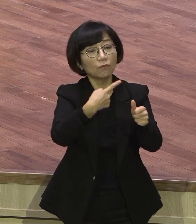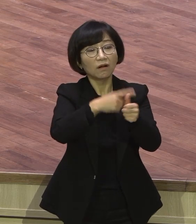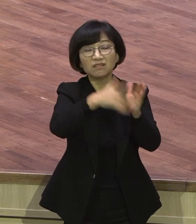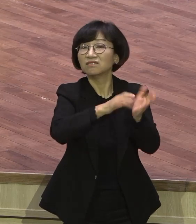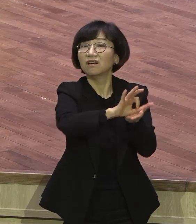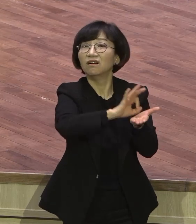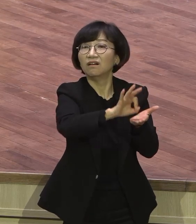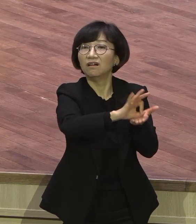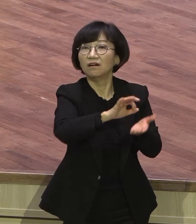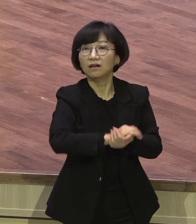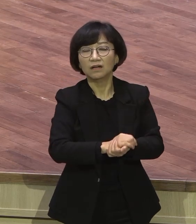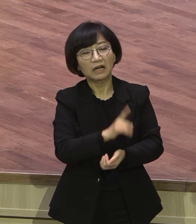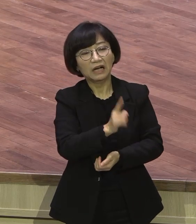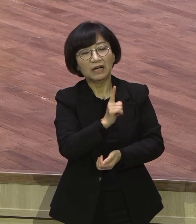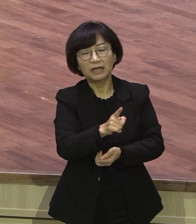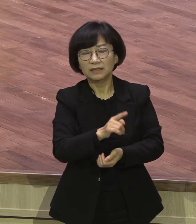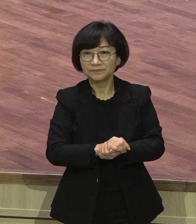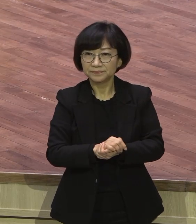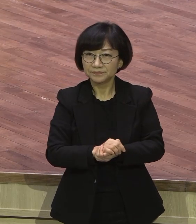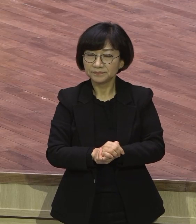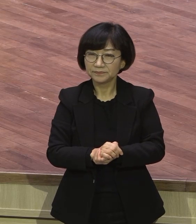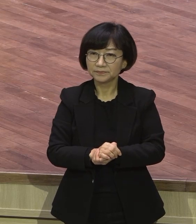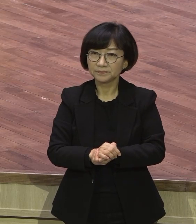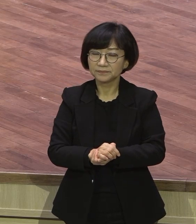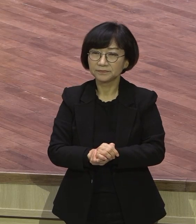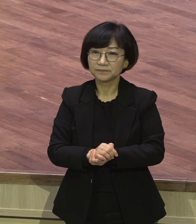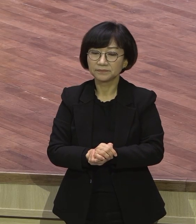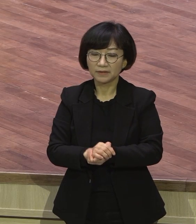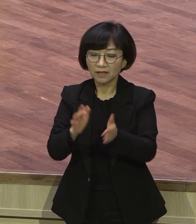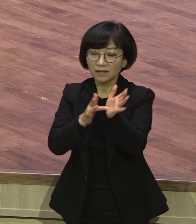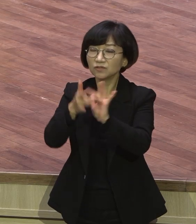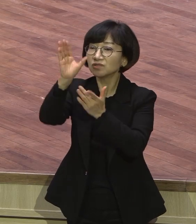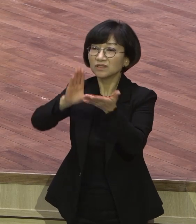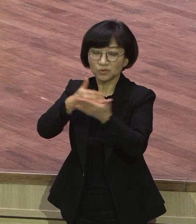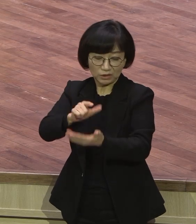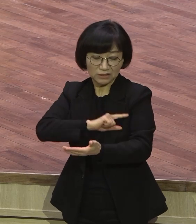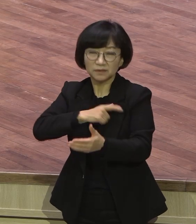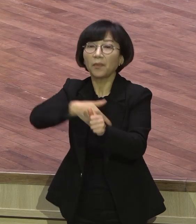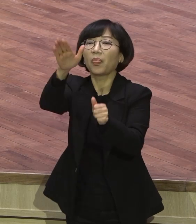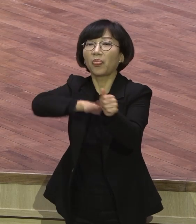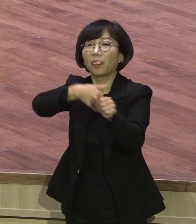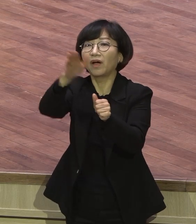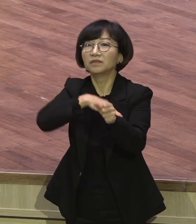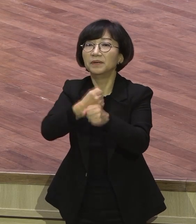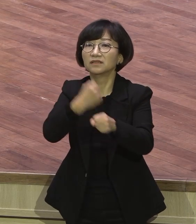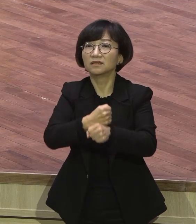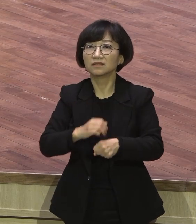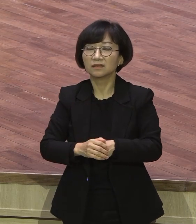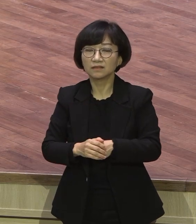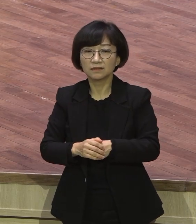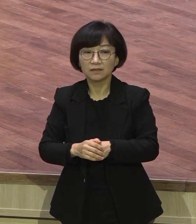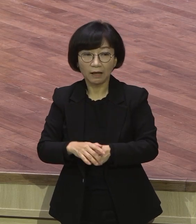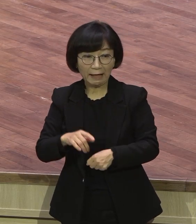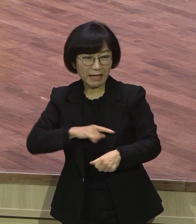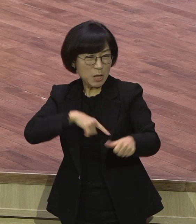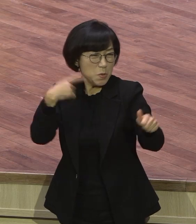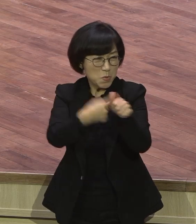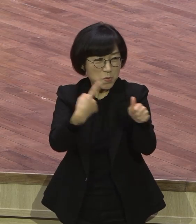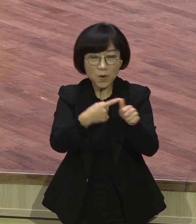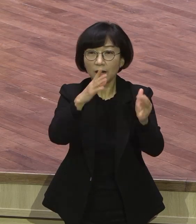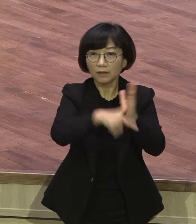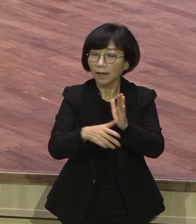이름을 어디요? 가장 추하게 만들어버렸어요. 몰라. 자기가 이 이름을 욕하면서